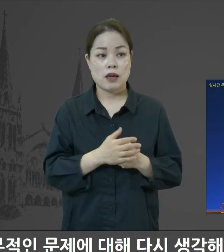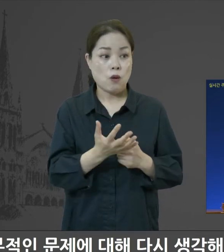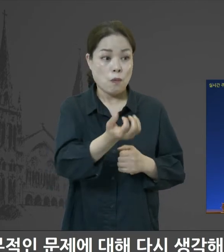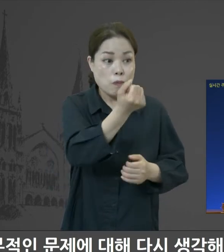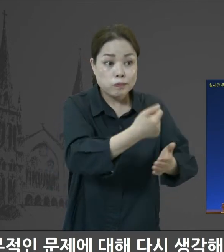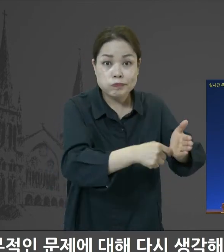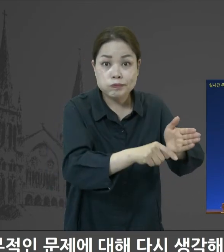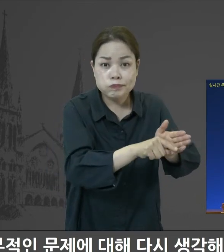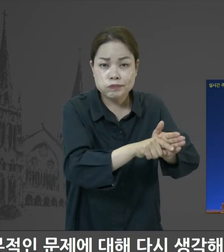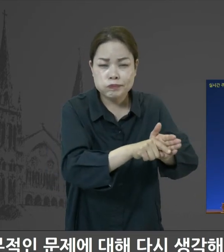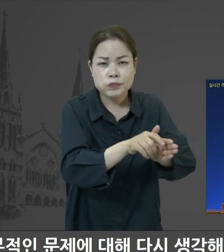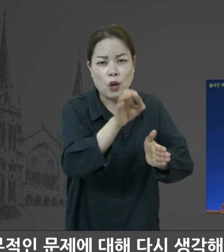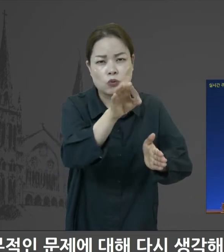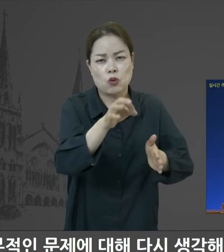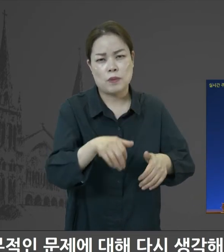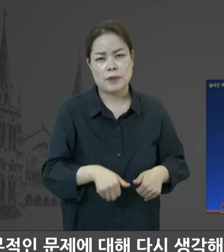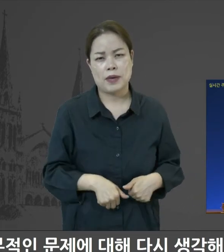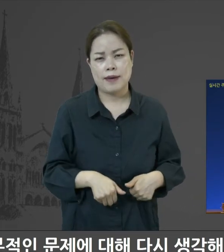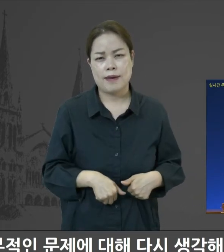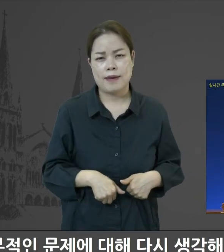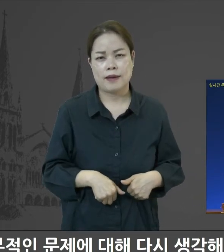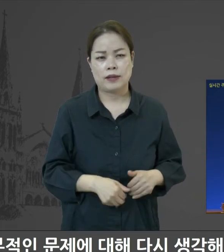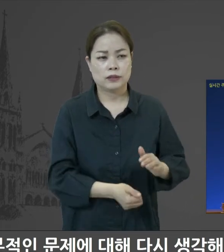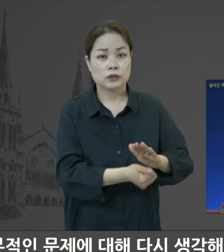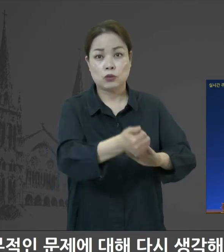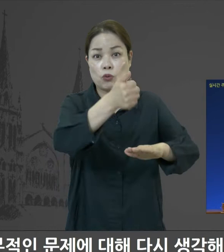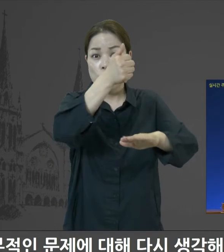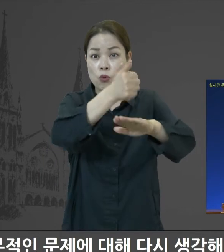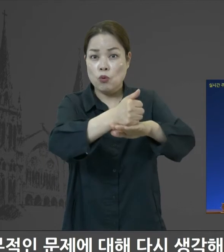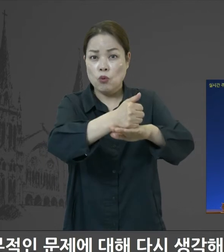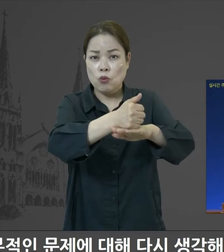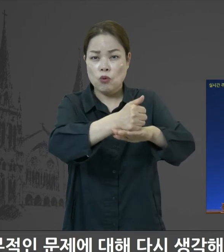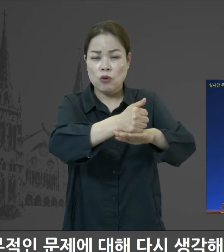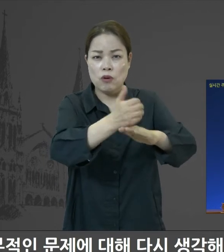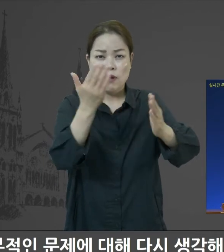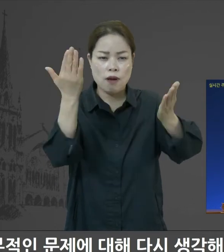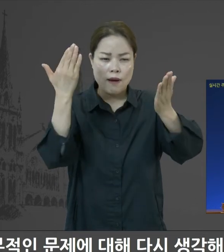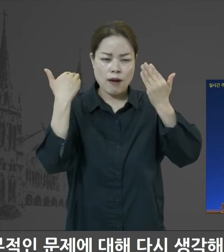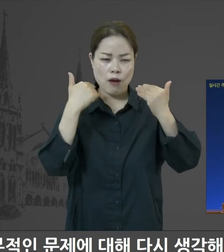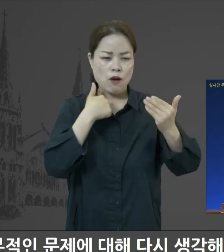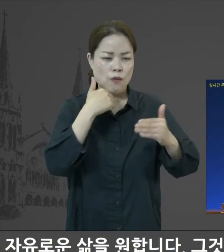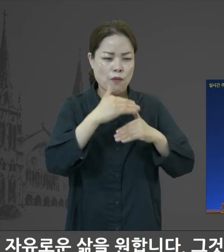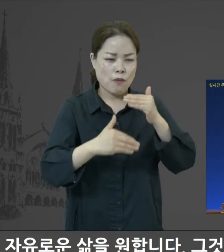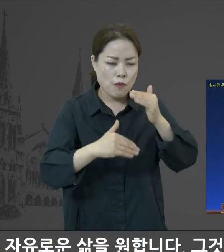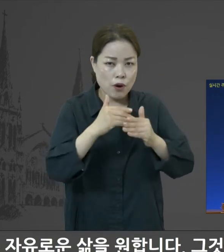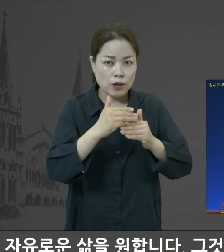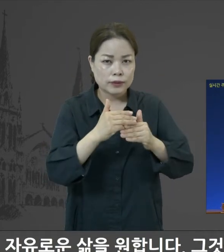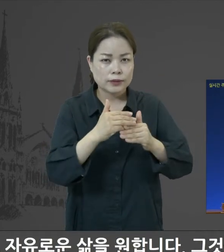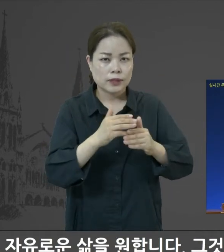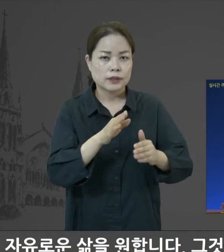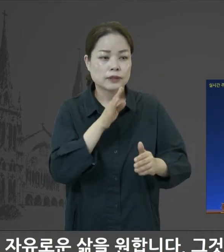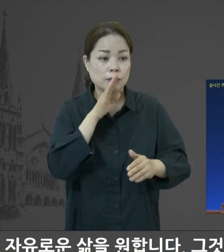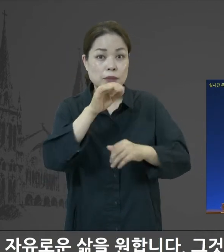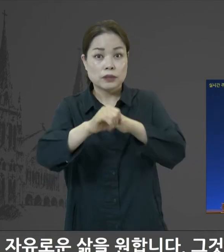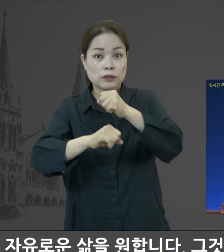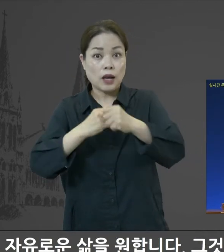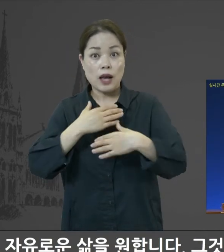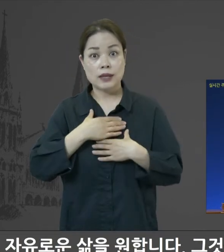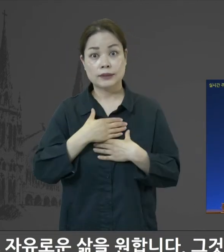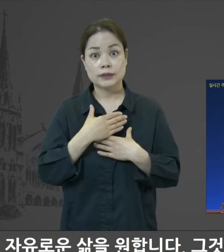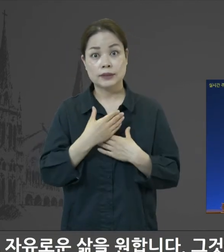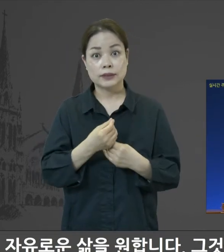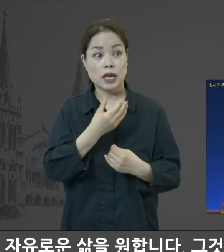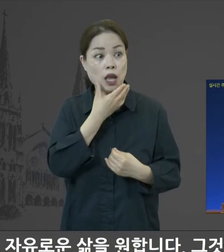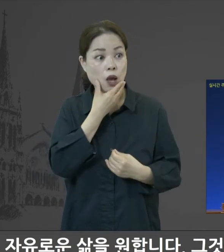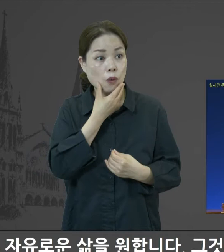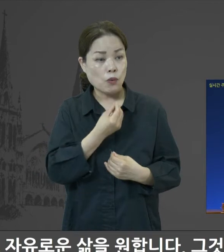위해서 우리는 돈이 필요하고 또 성공해야 되고 학벌도 필요하고 이런 것들을 얻기 위해서 참된 자유와 안식과